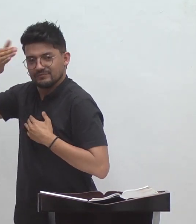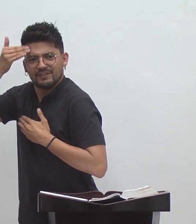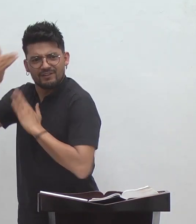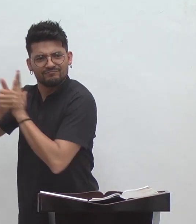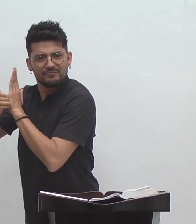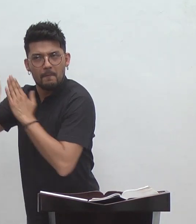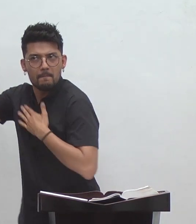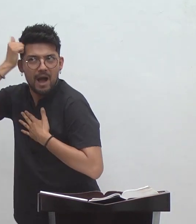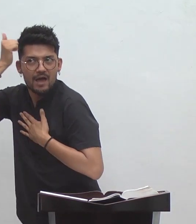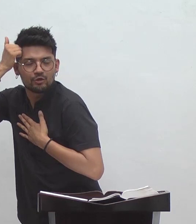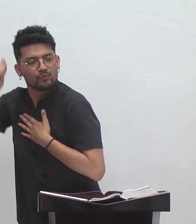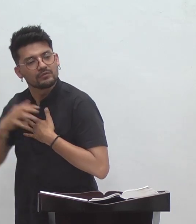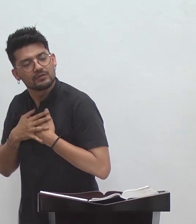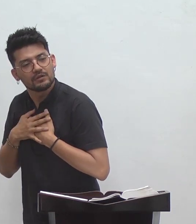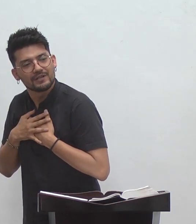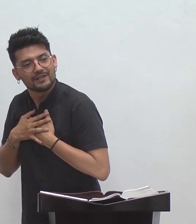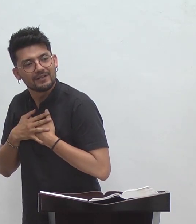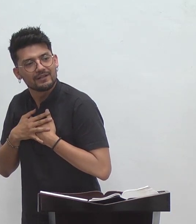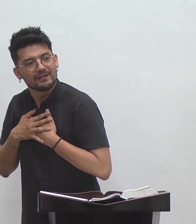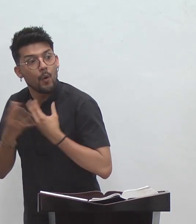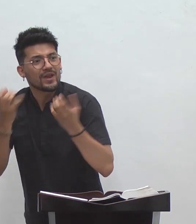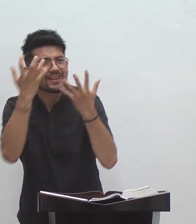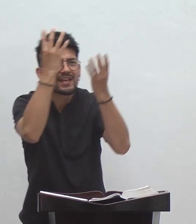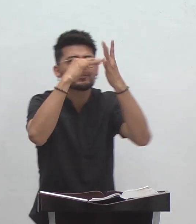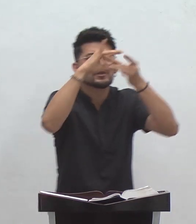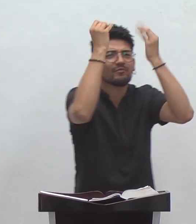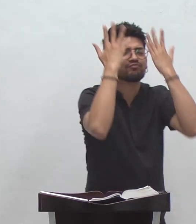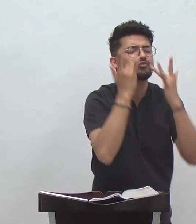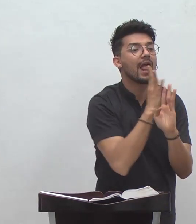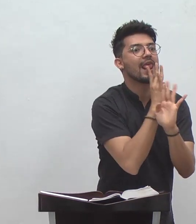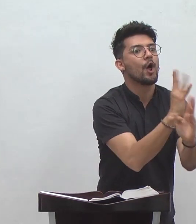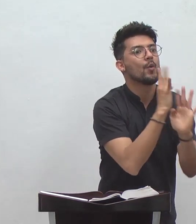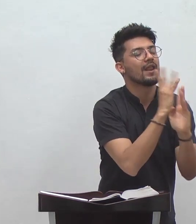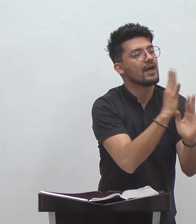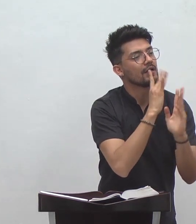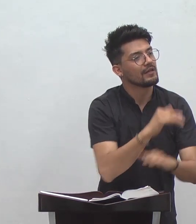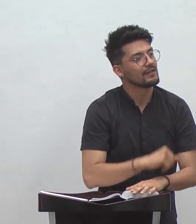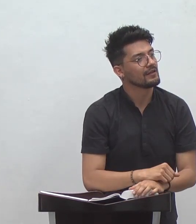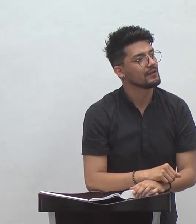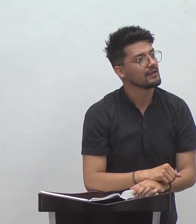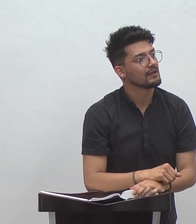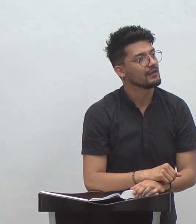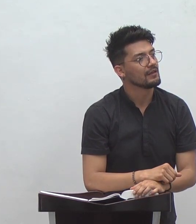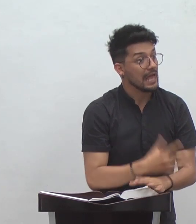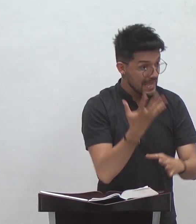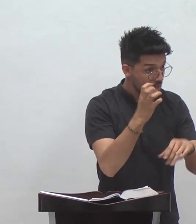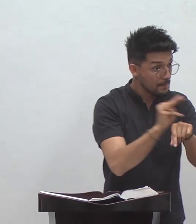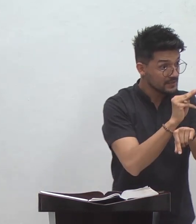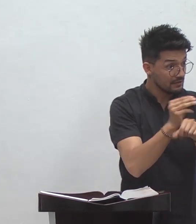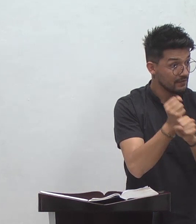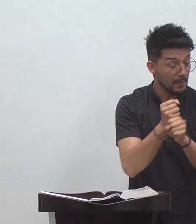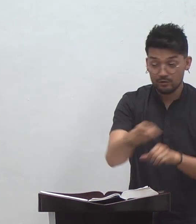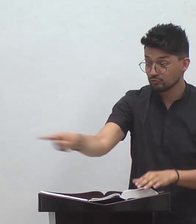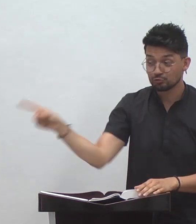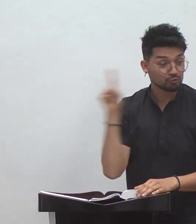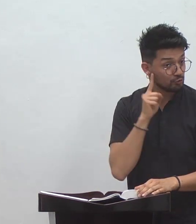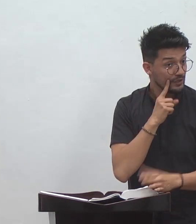dará la llenura y le capacitará para toda buena obra, para ser maestro. Él mismo da su manifestación a través de la lengua